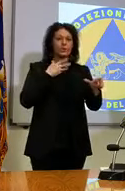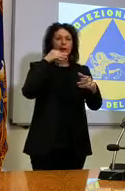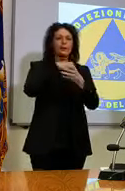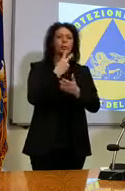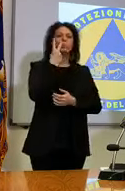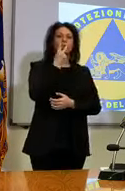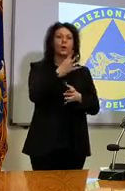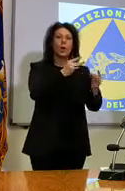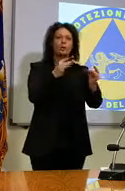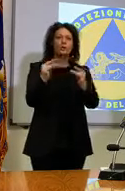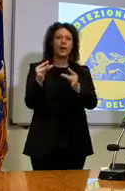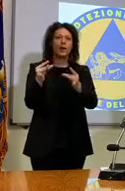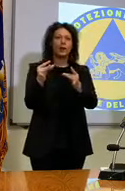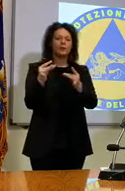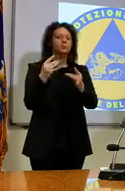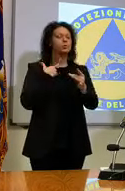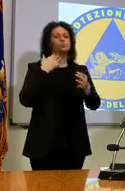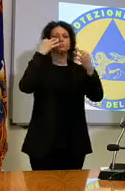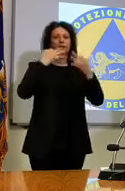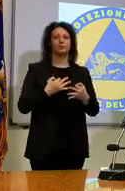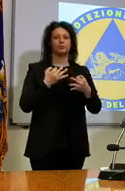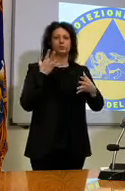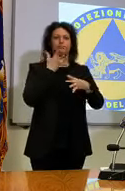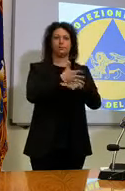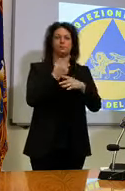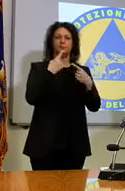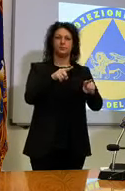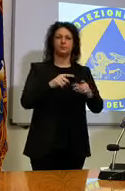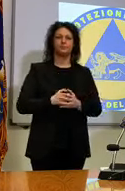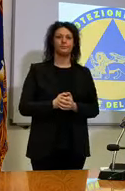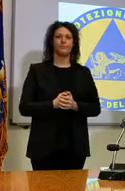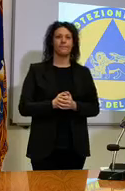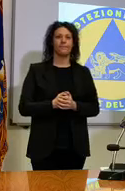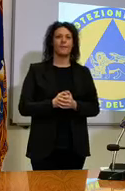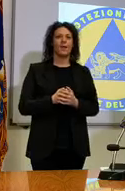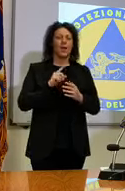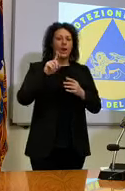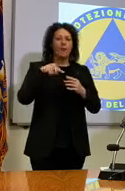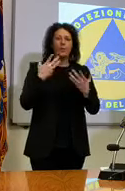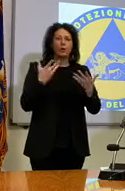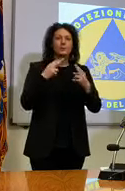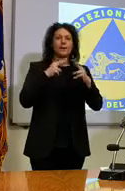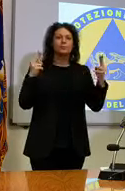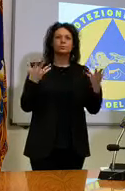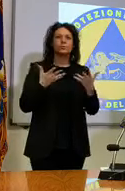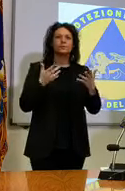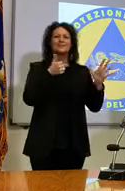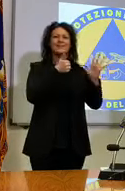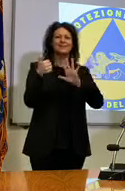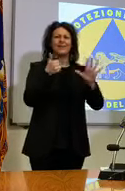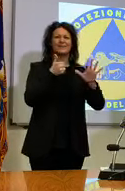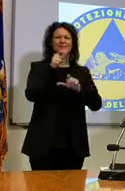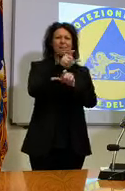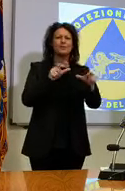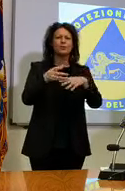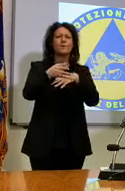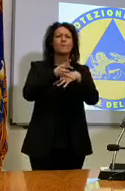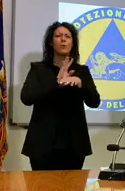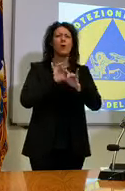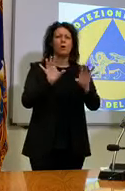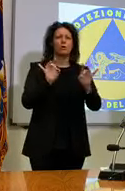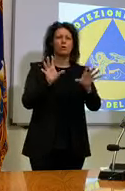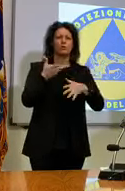ne è venuto fuori poi che è stata una sorpresa trovare 66 positivi, che non sapevano di